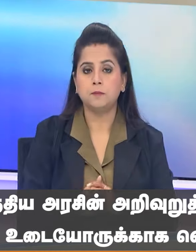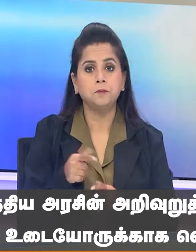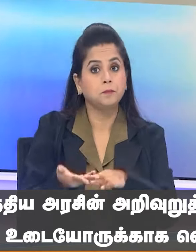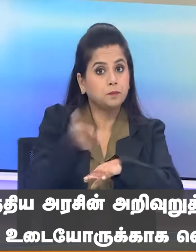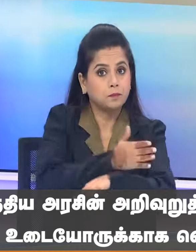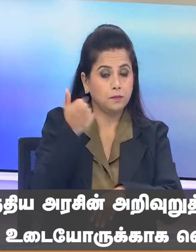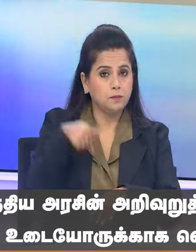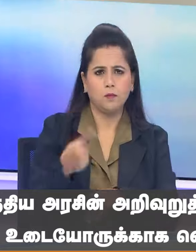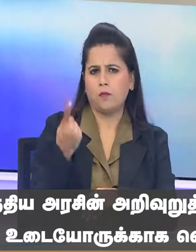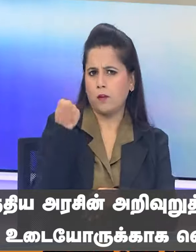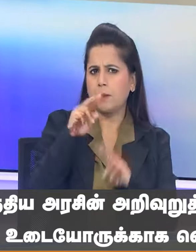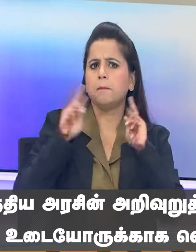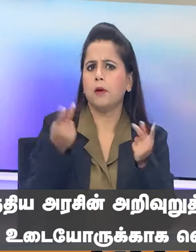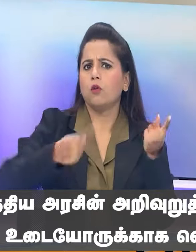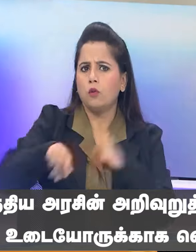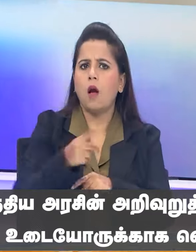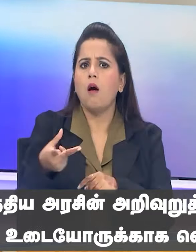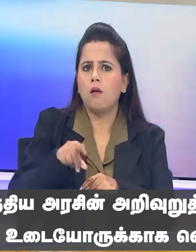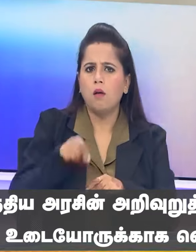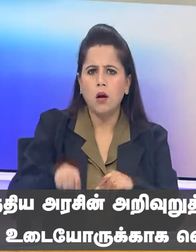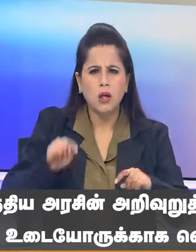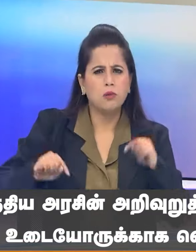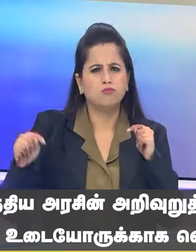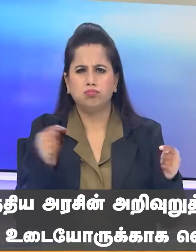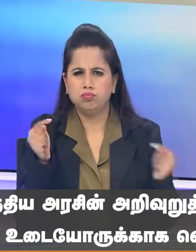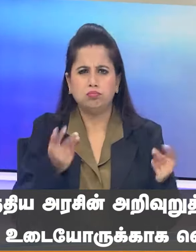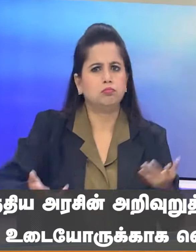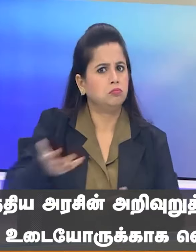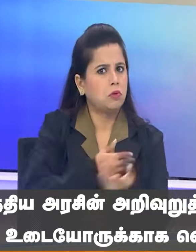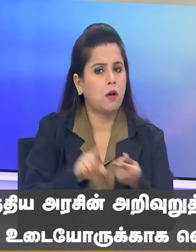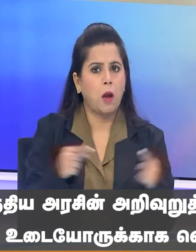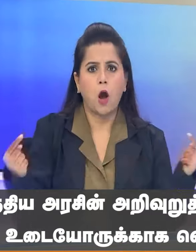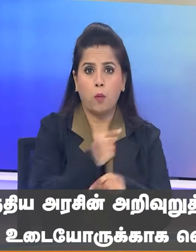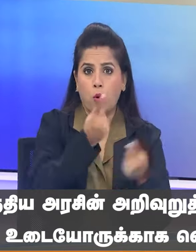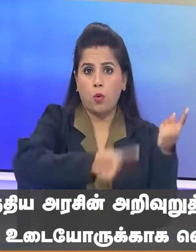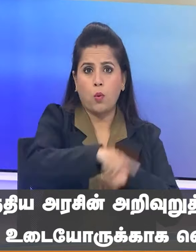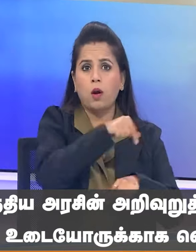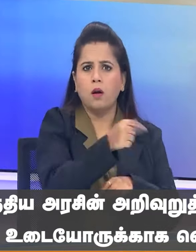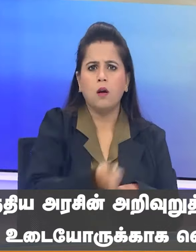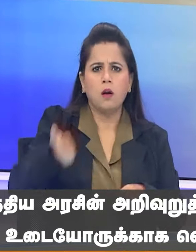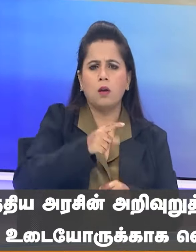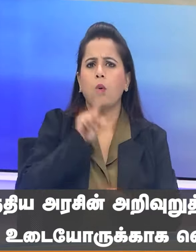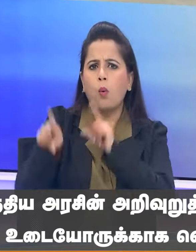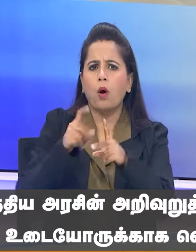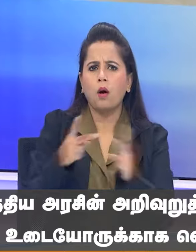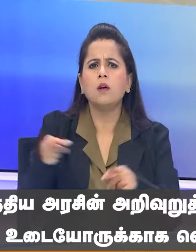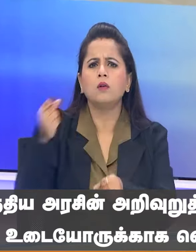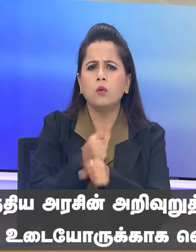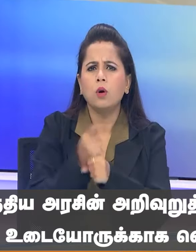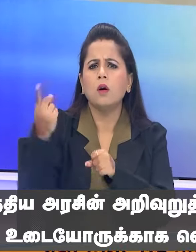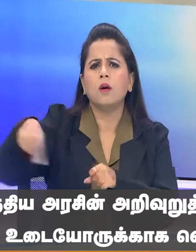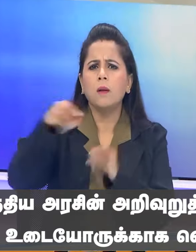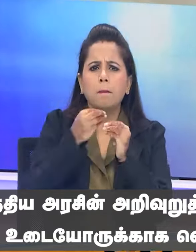पहले बीते कल हुई बैठक में एक बार फिर जोरदार हंगामा हुआ विपक्षी दल के सांसदों ने सवाल उठाया कि सरकार